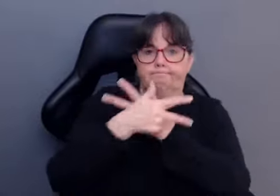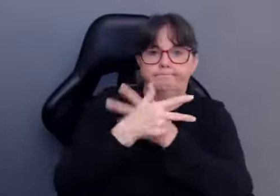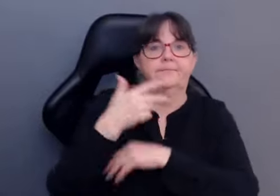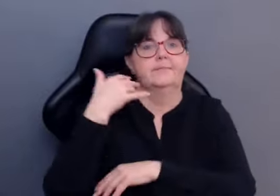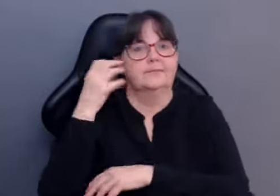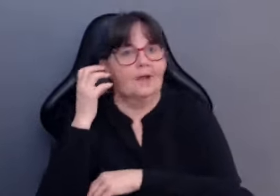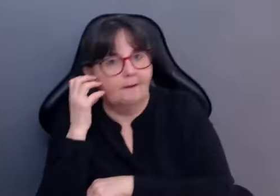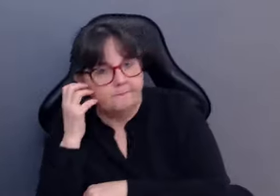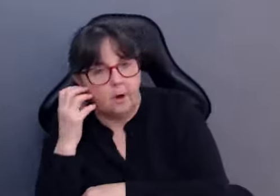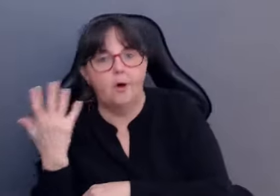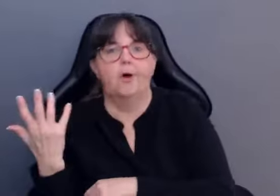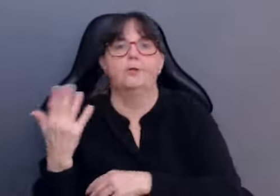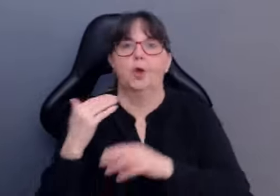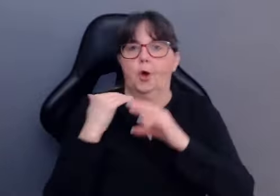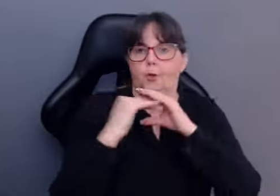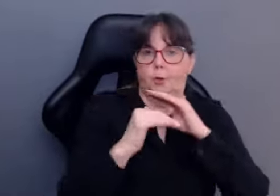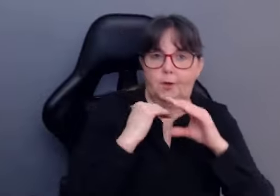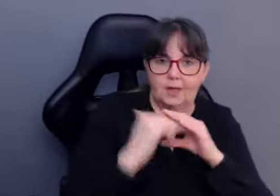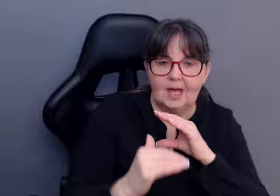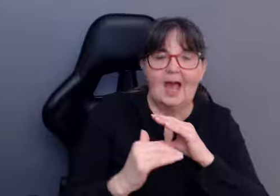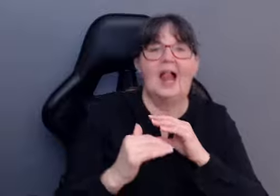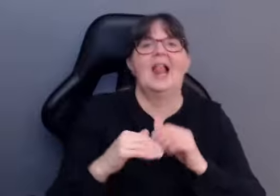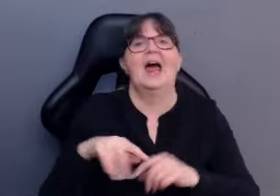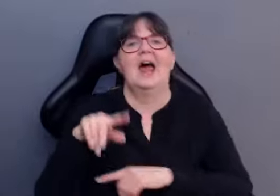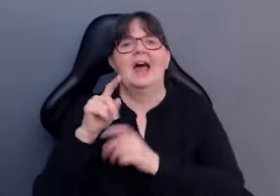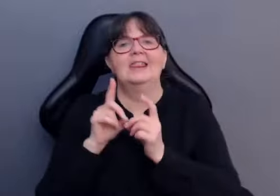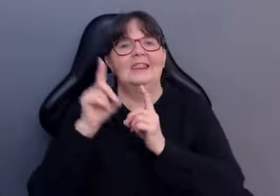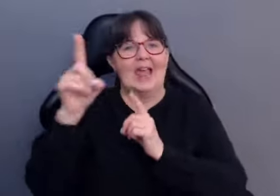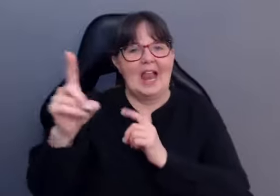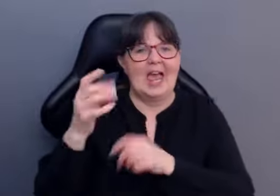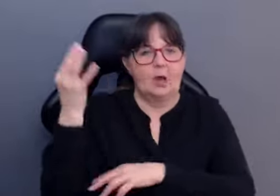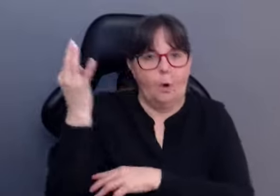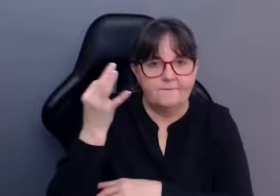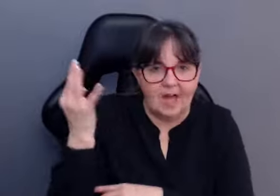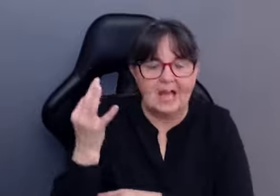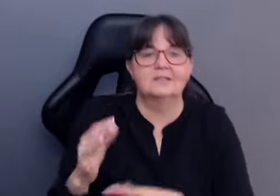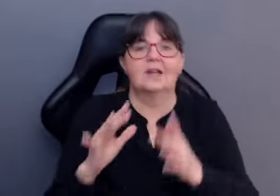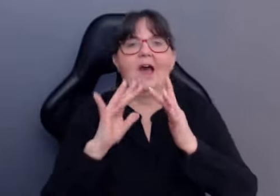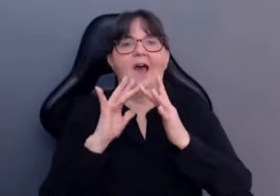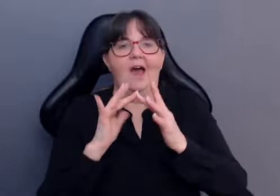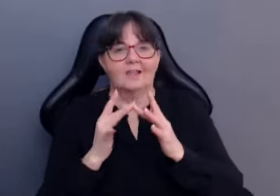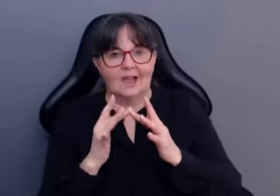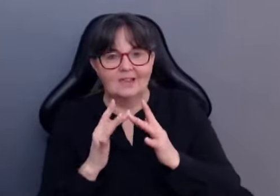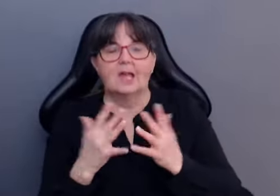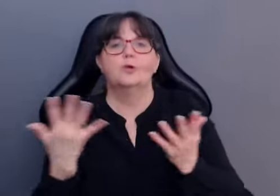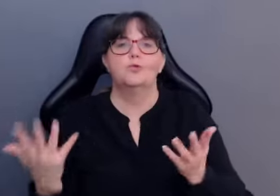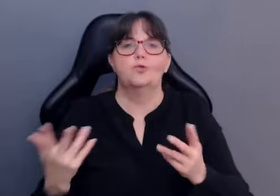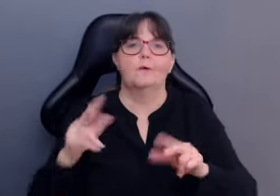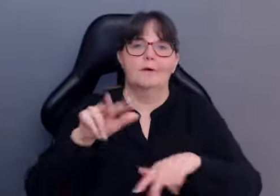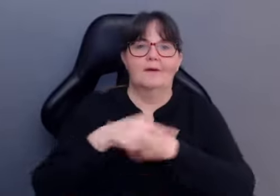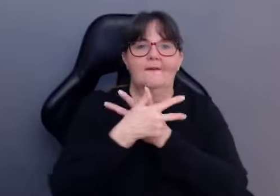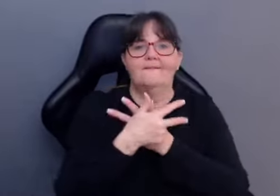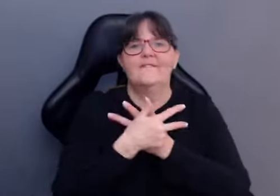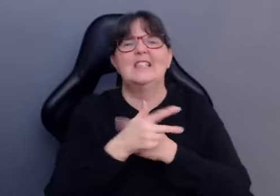électronique, téléconférence, par Internet et par visioconférence. Ils sont